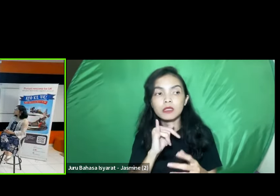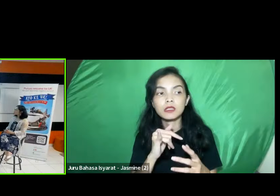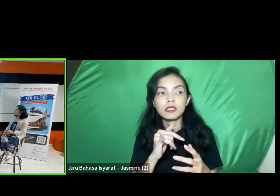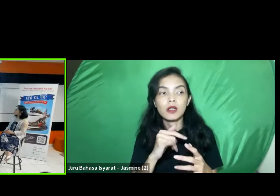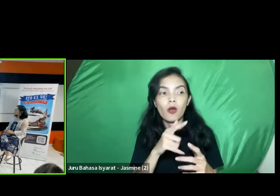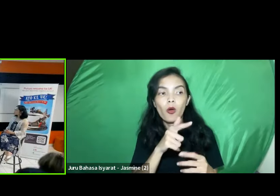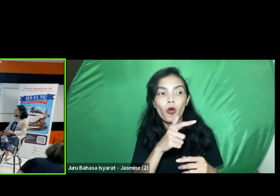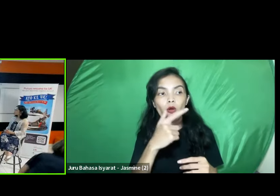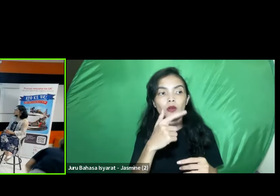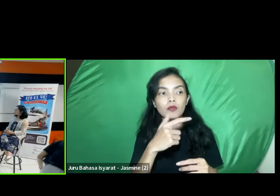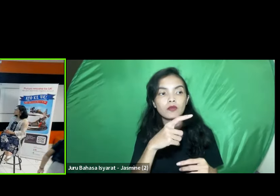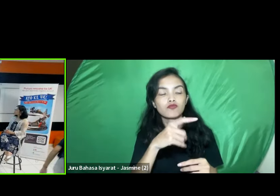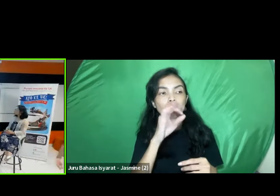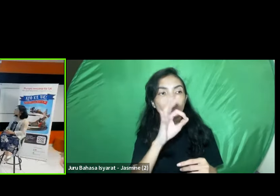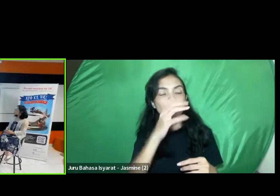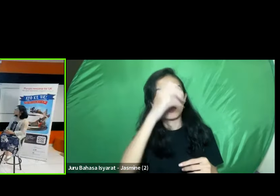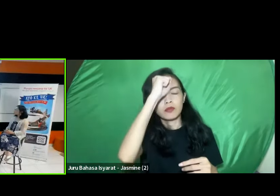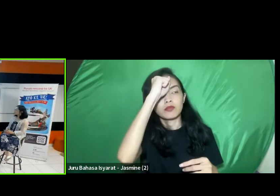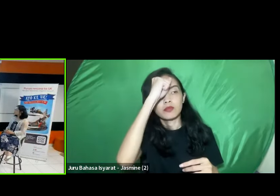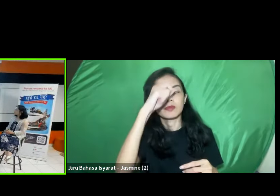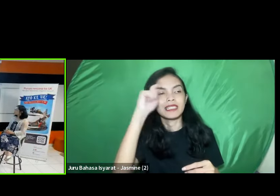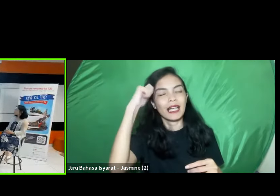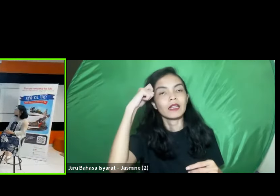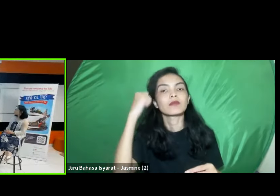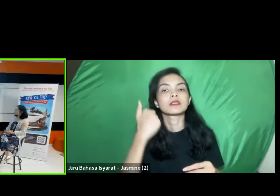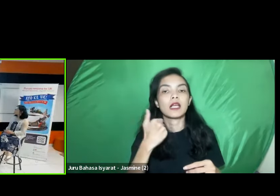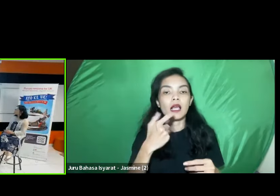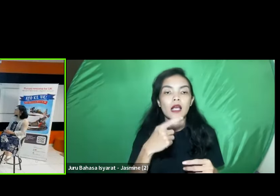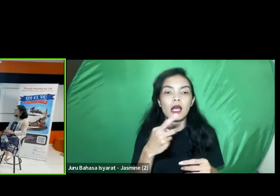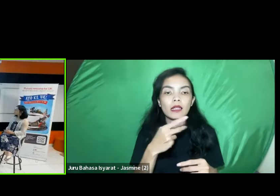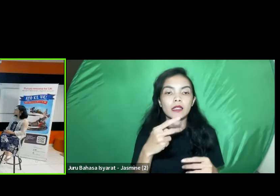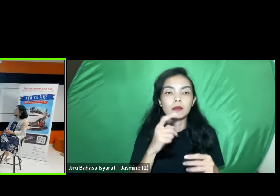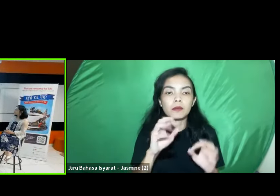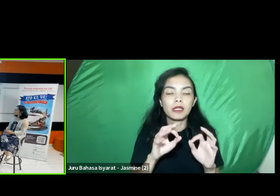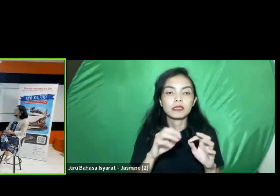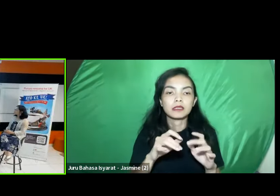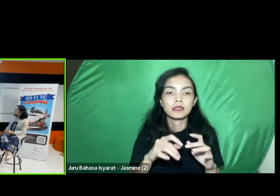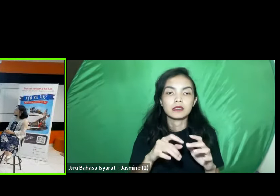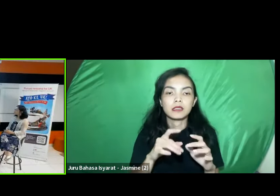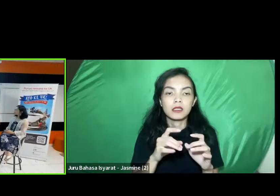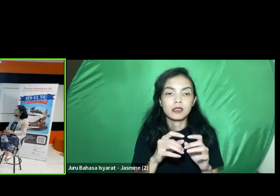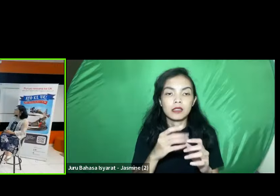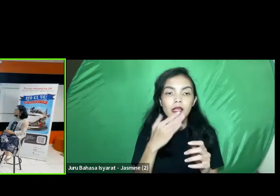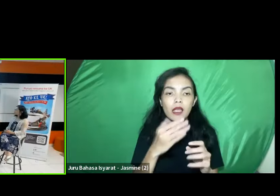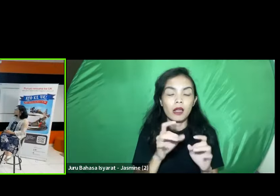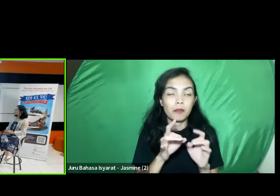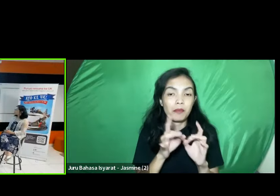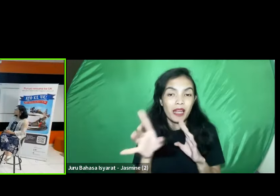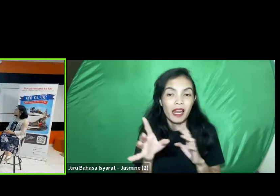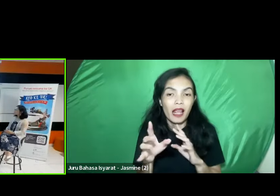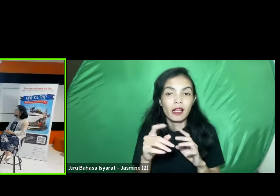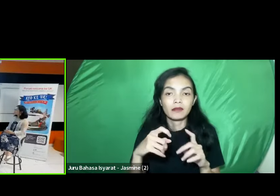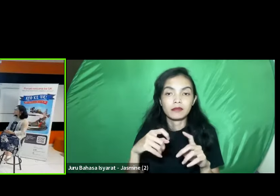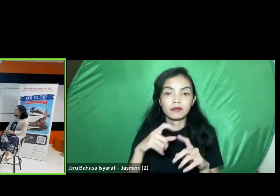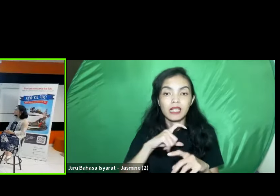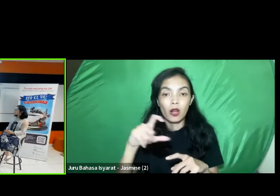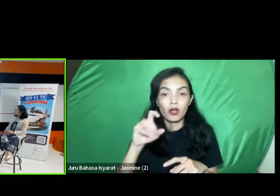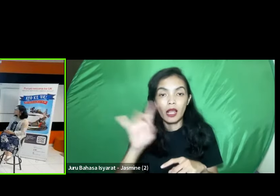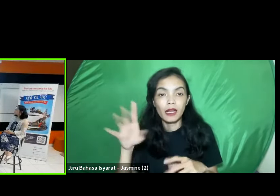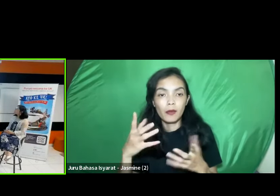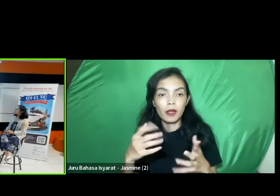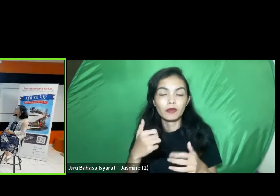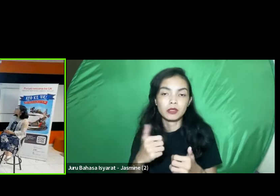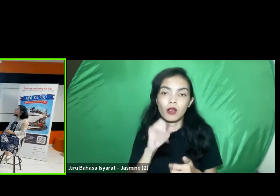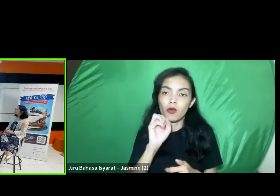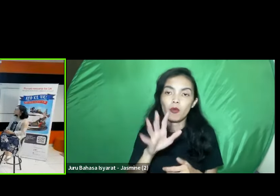Maku sayaung apa yang bikin kalian unik dari kandidat lain Mungkin kalian bisa bilang saya e